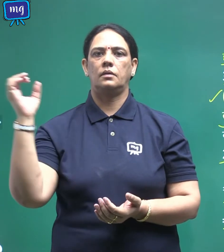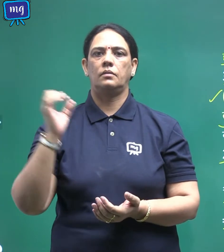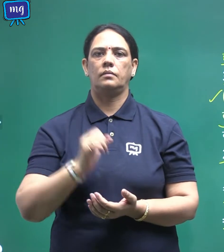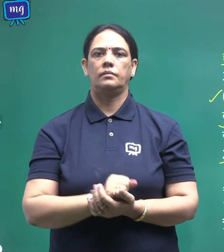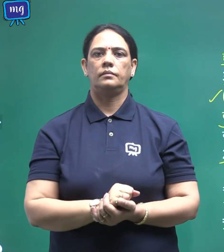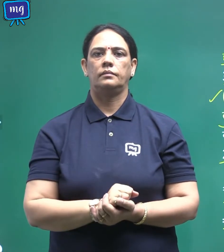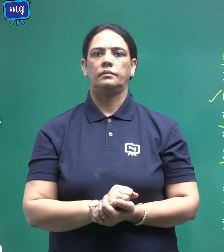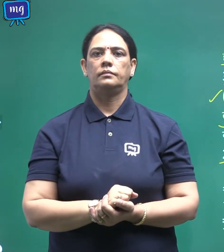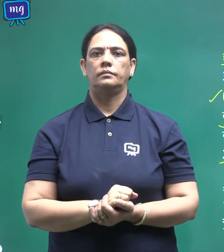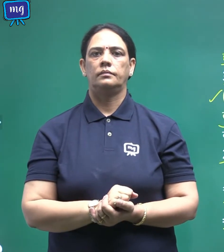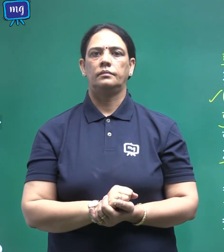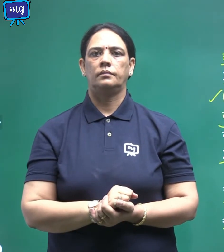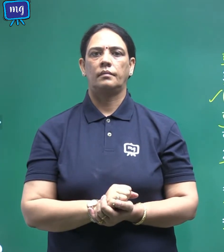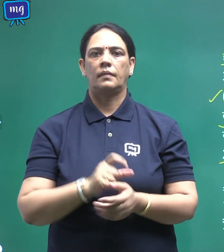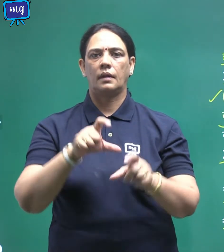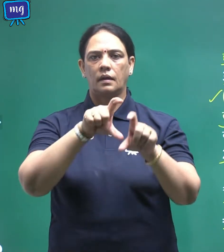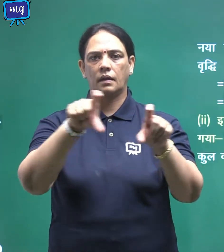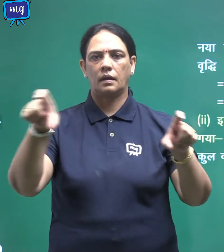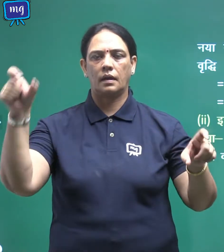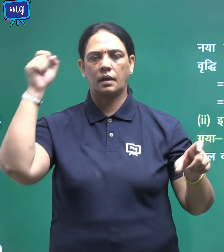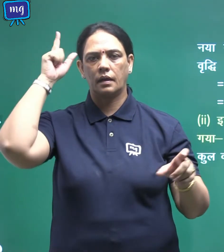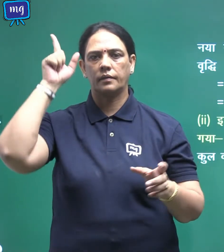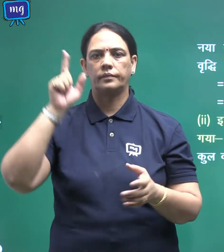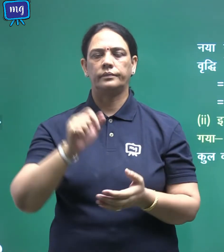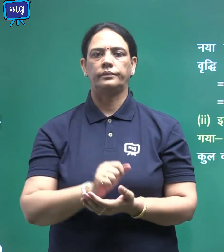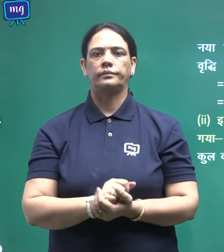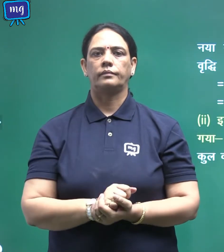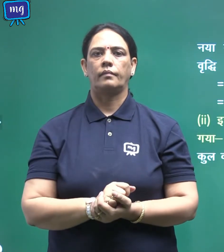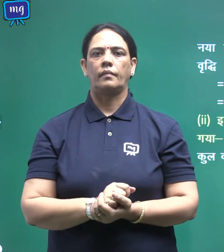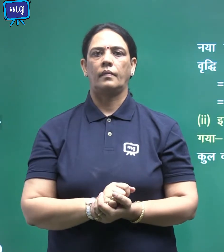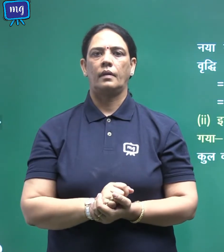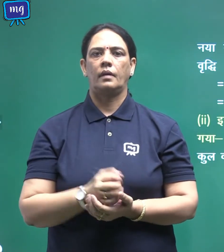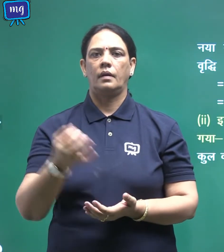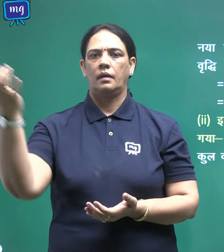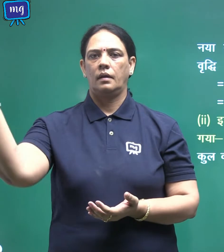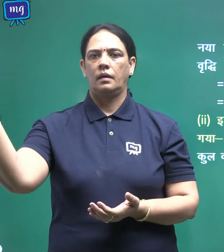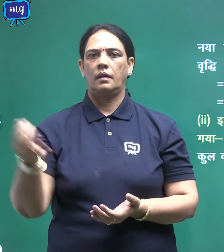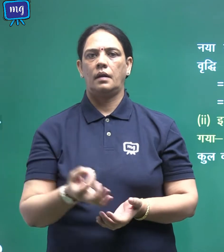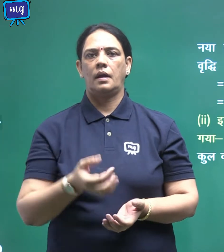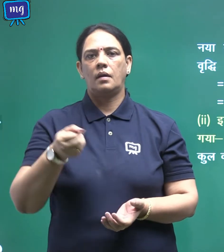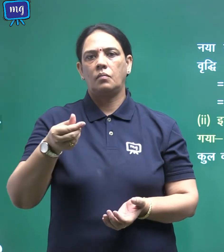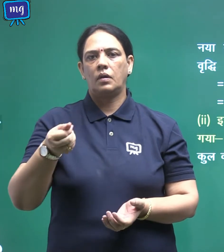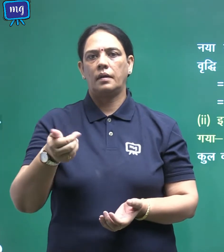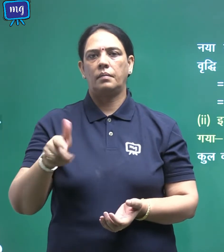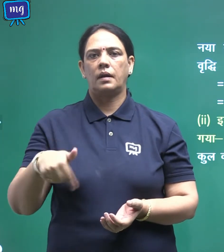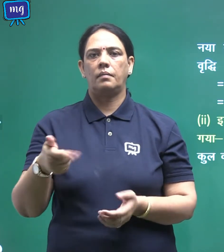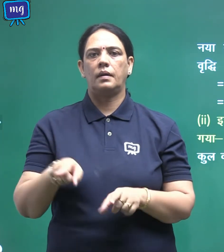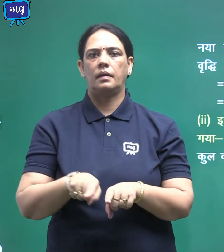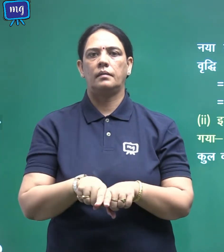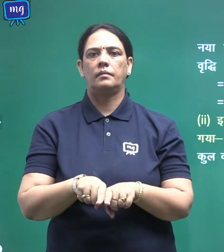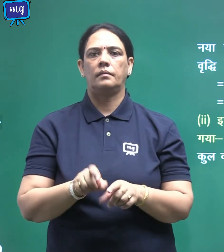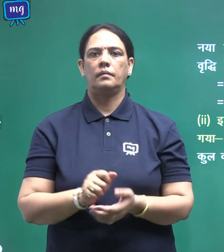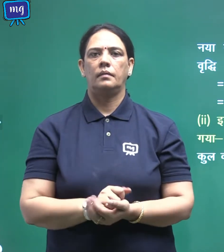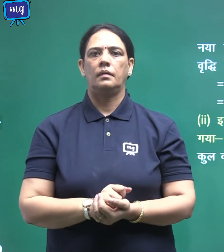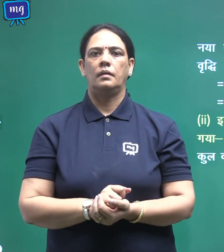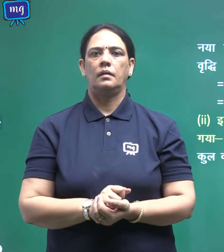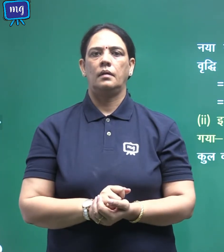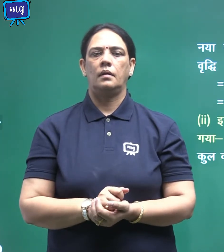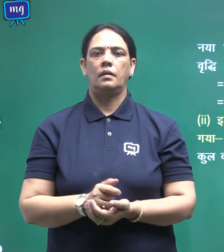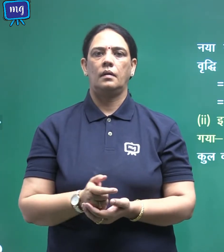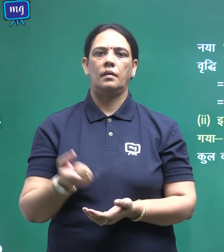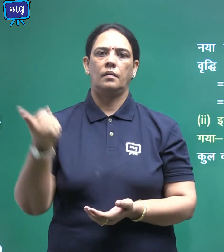समझ आ गया? नया मूल्य बराबर पुराना